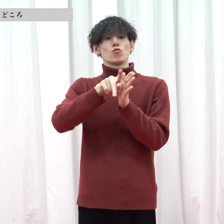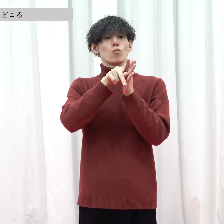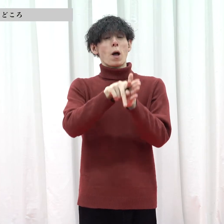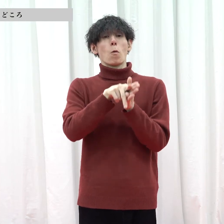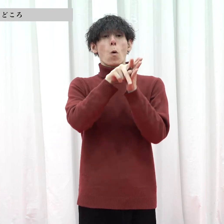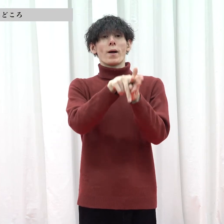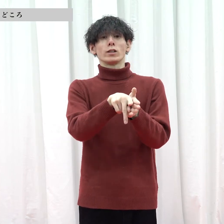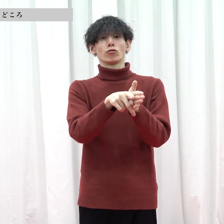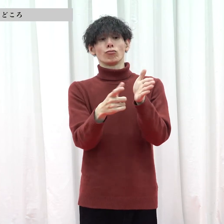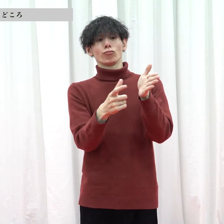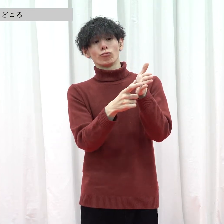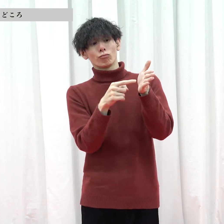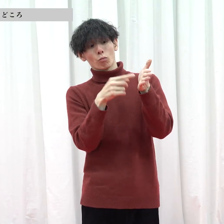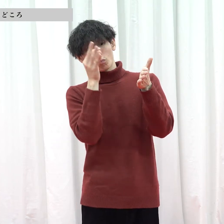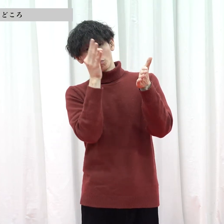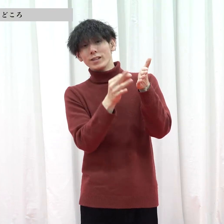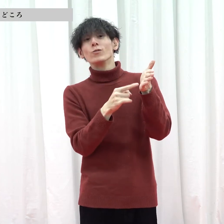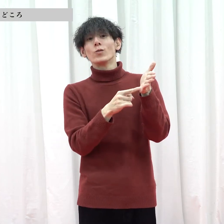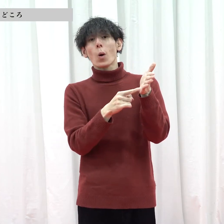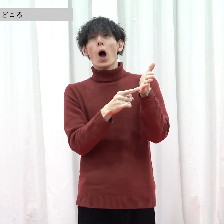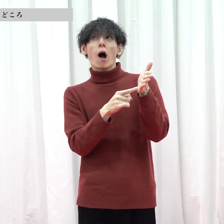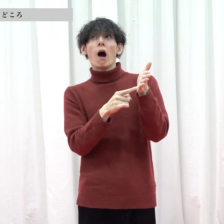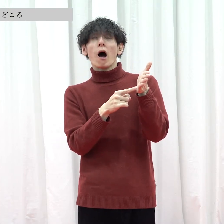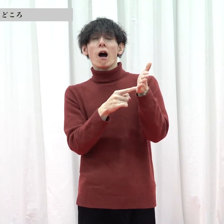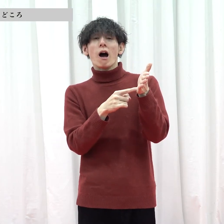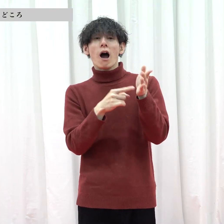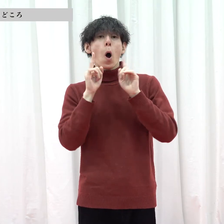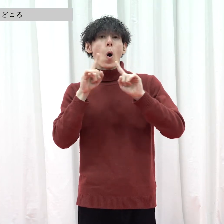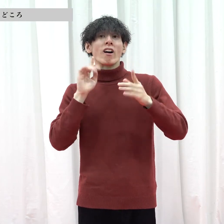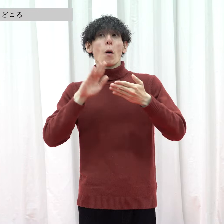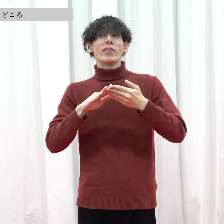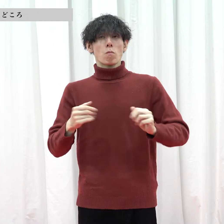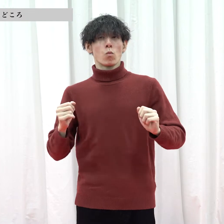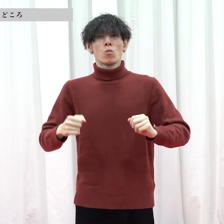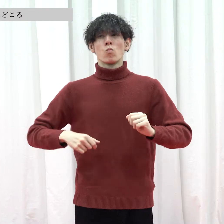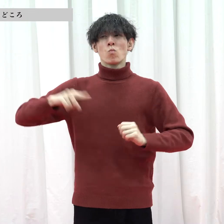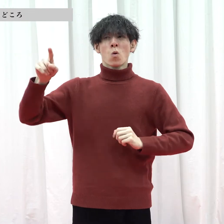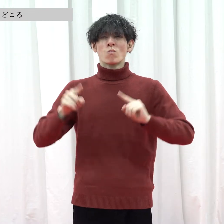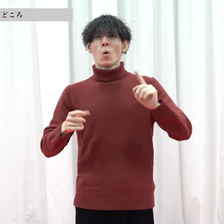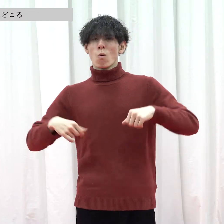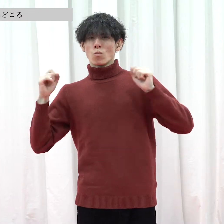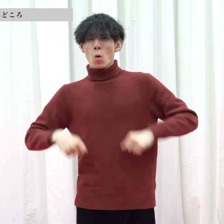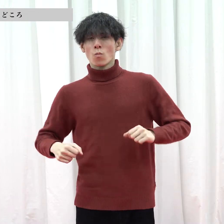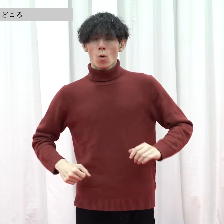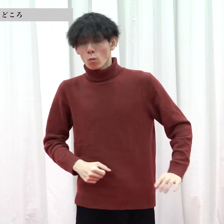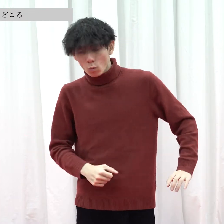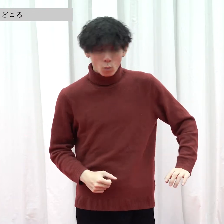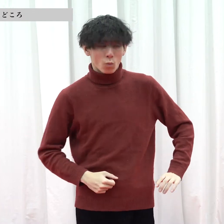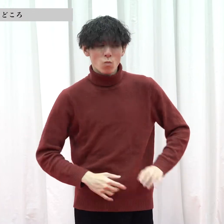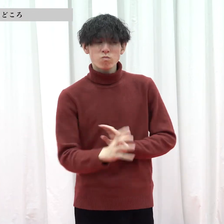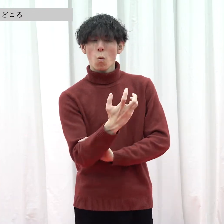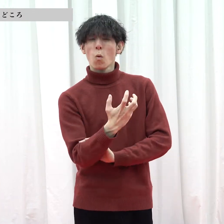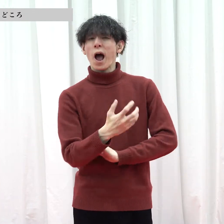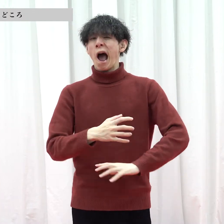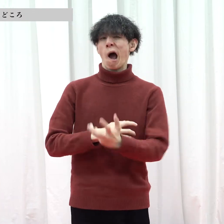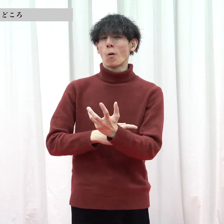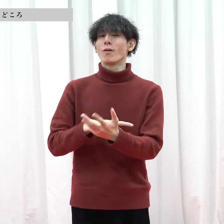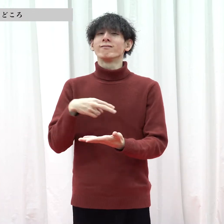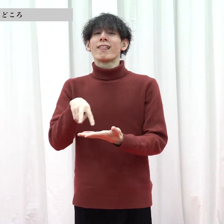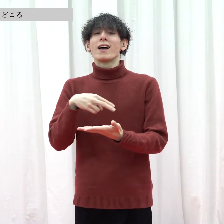なので皆さん、ダンスパフォーマンスというのを見ると、あ、音楽に合わせてリズムに乗ってかっこ